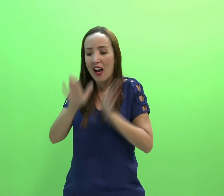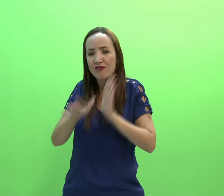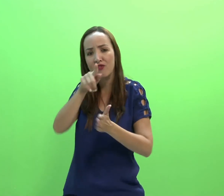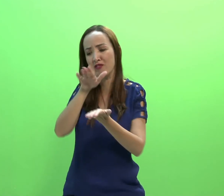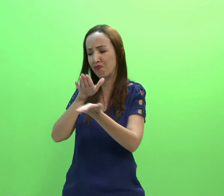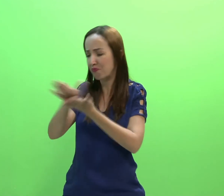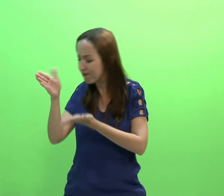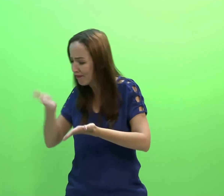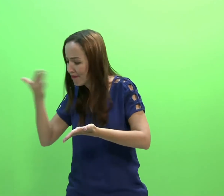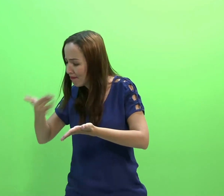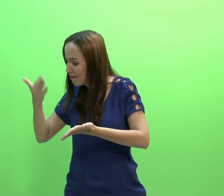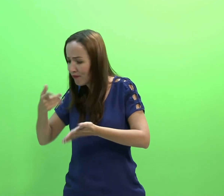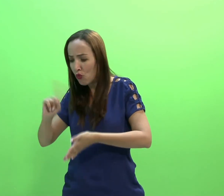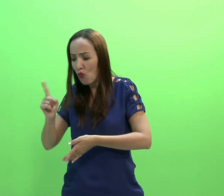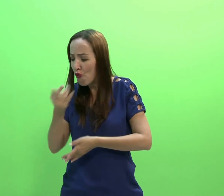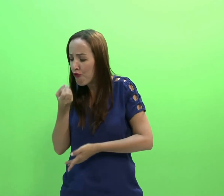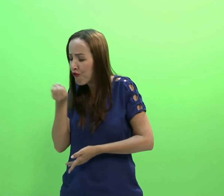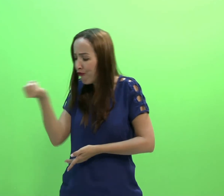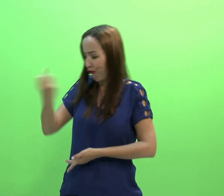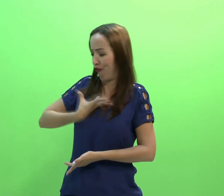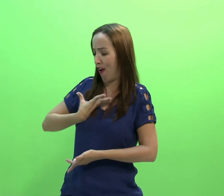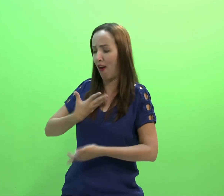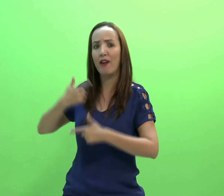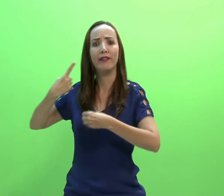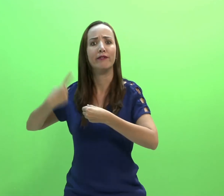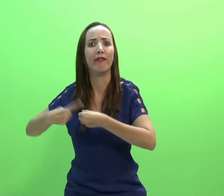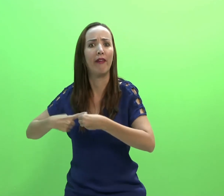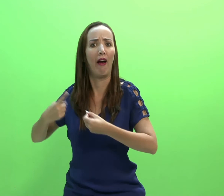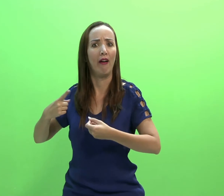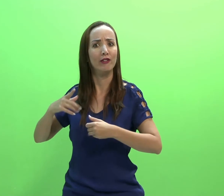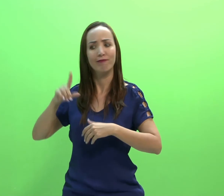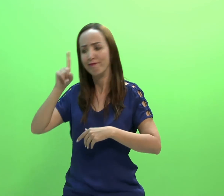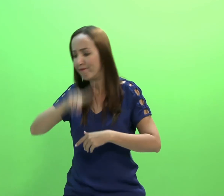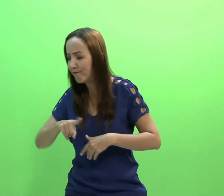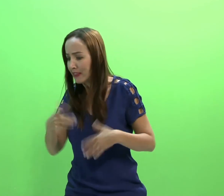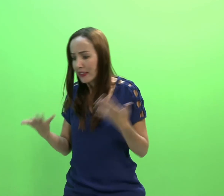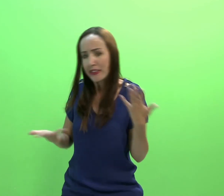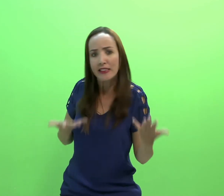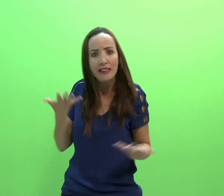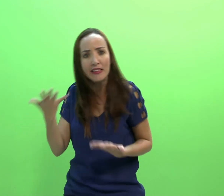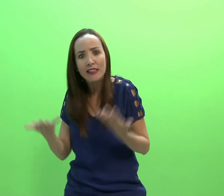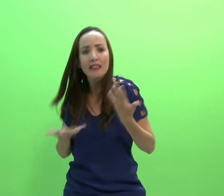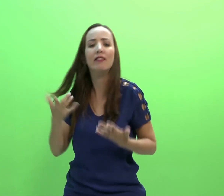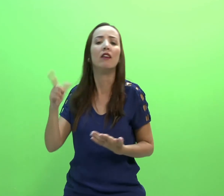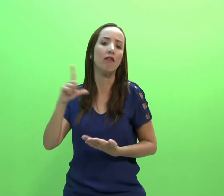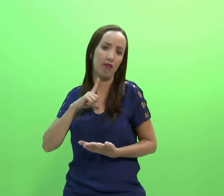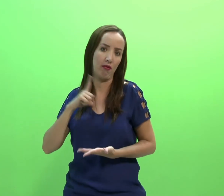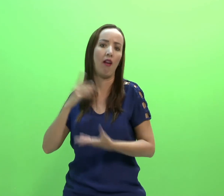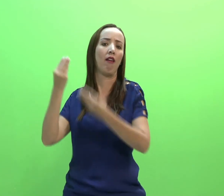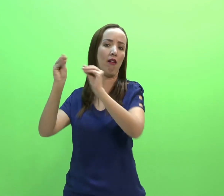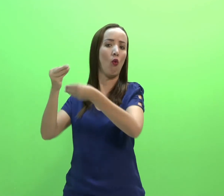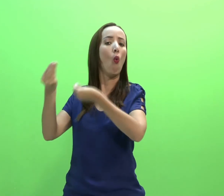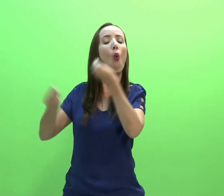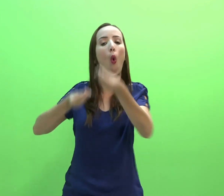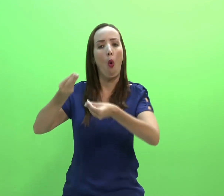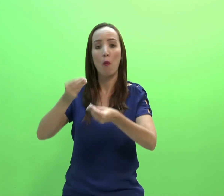Caso você não tenha essa informação, você não tenha o local, como você vai